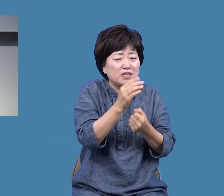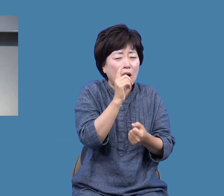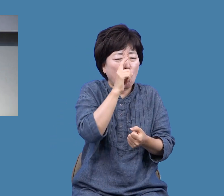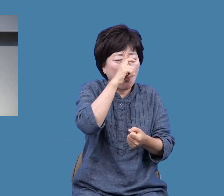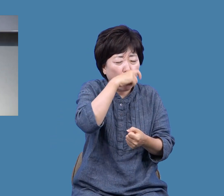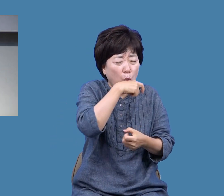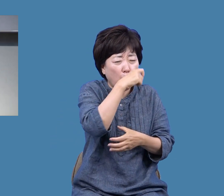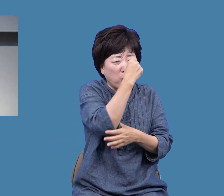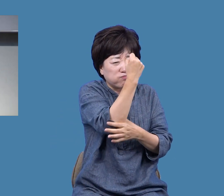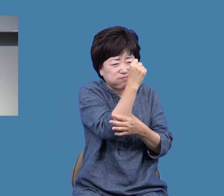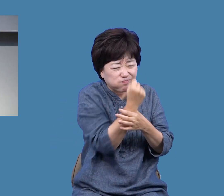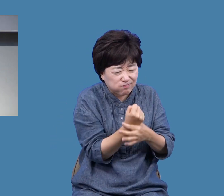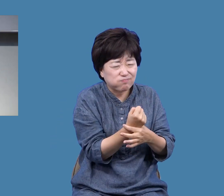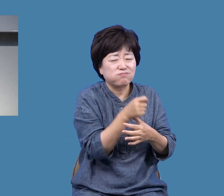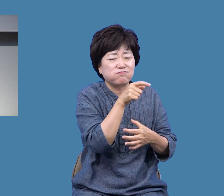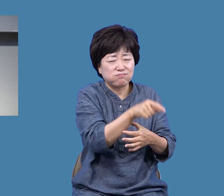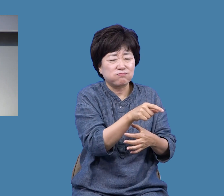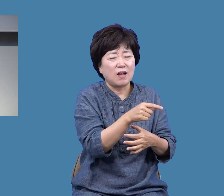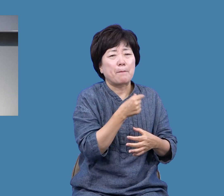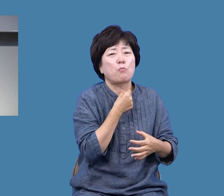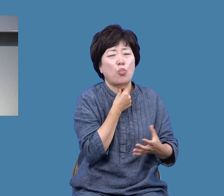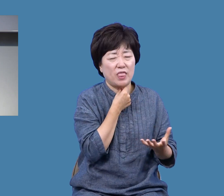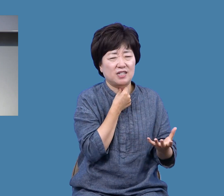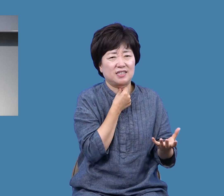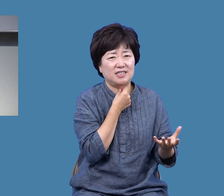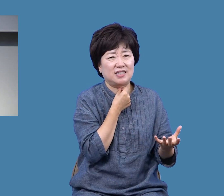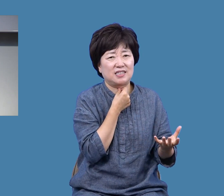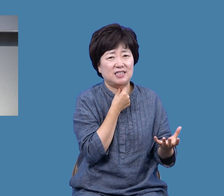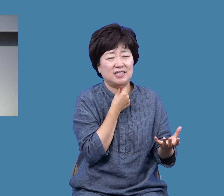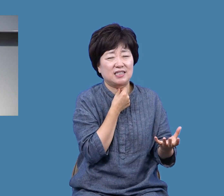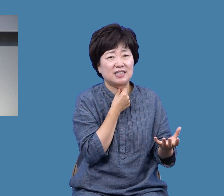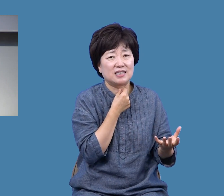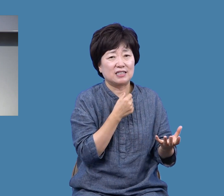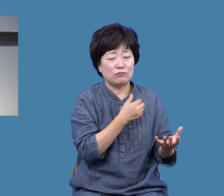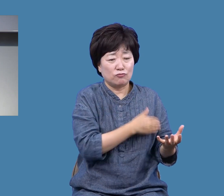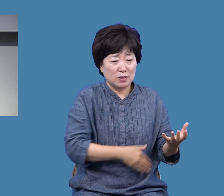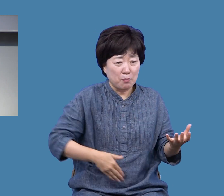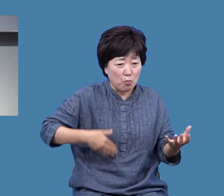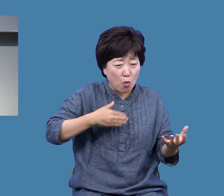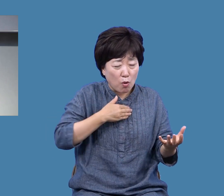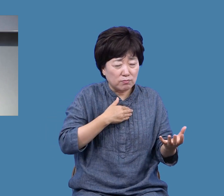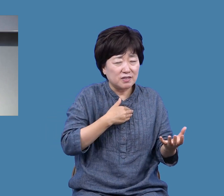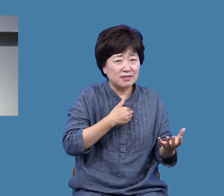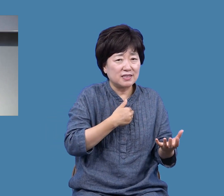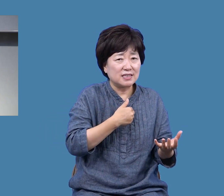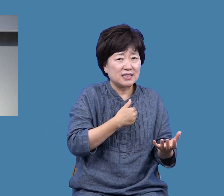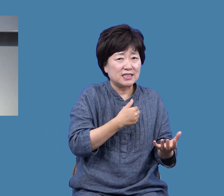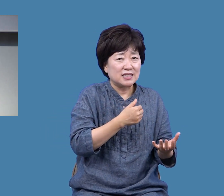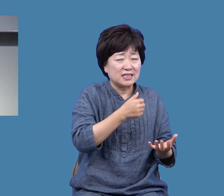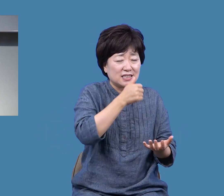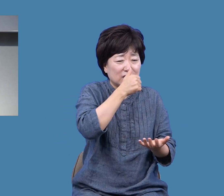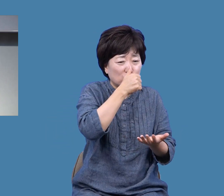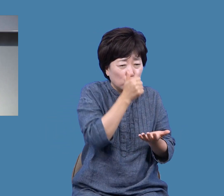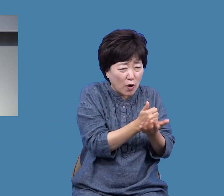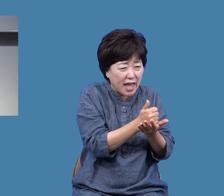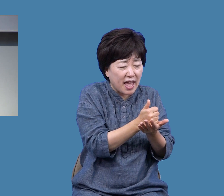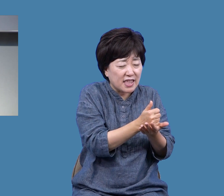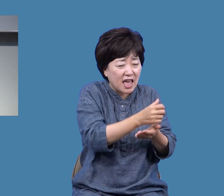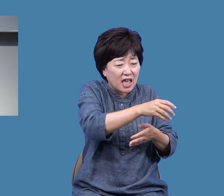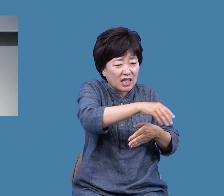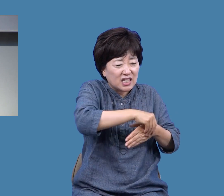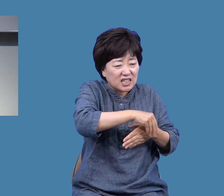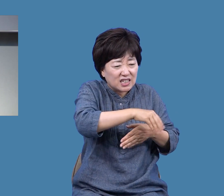오염되고 타락한 본능이라는 거예요. 우리 몸은 이 타락한 죄악에 길들여져 있어요.